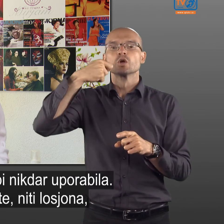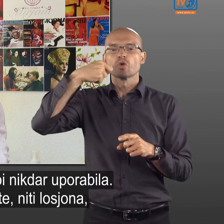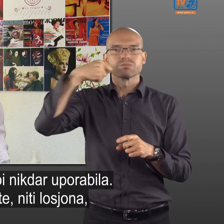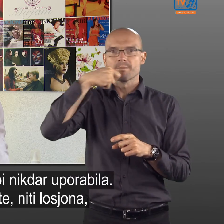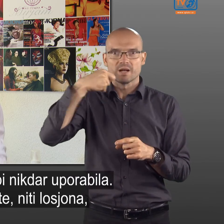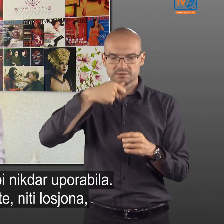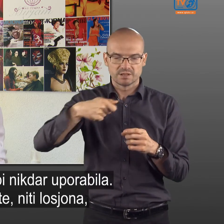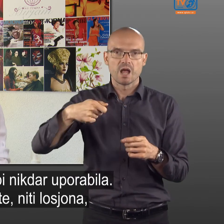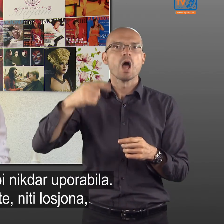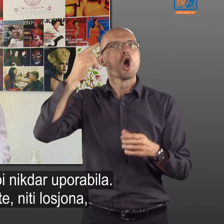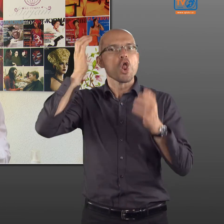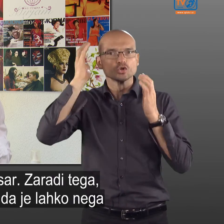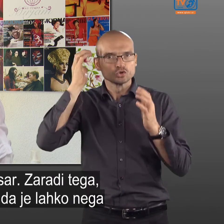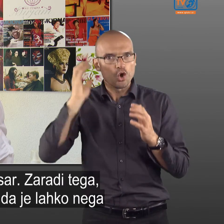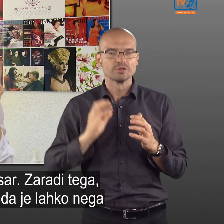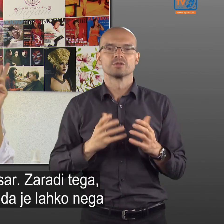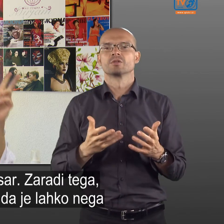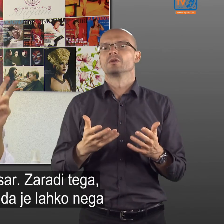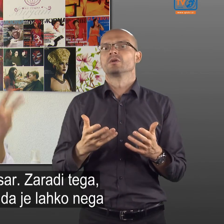paste, niti losjona,